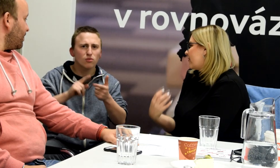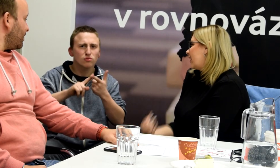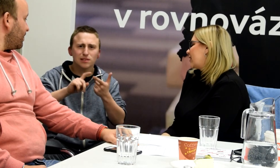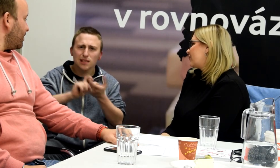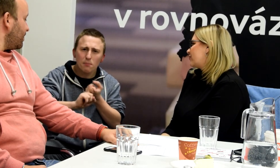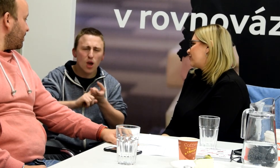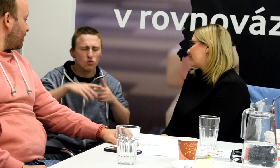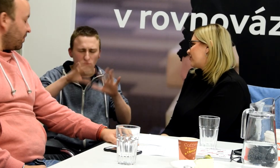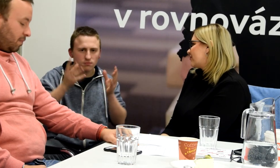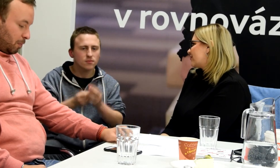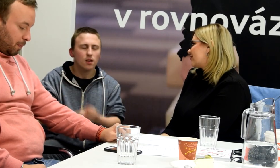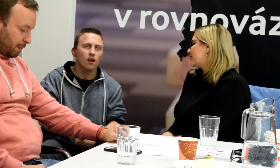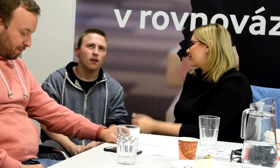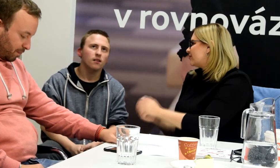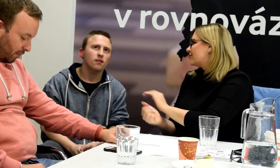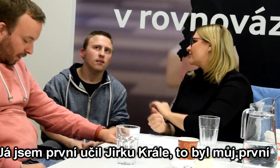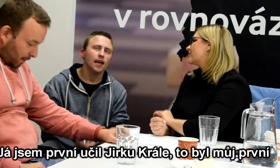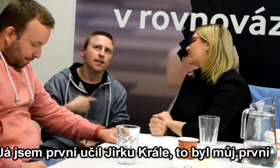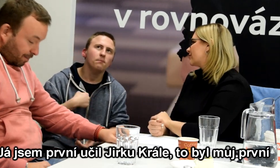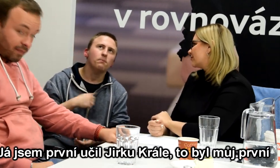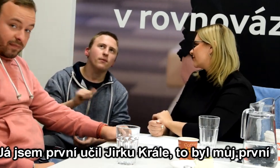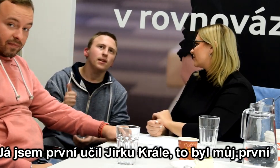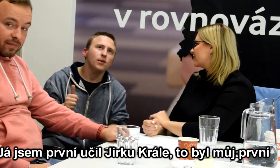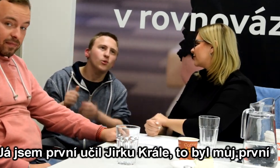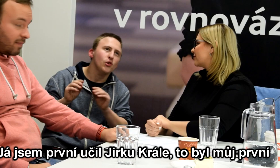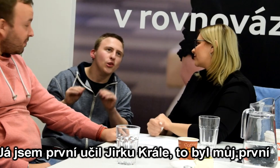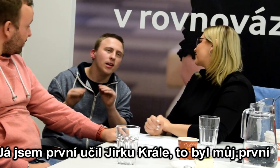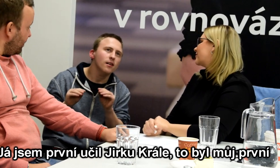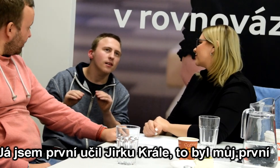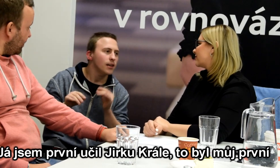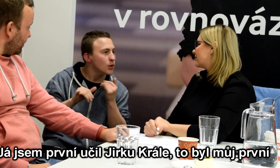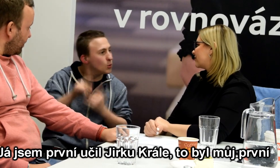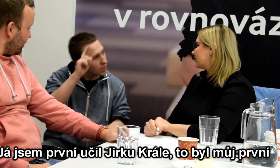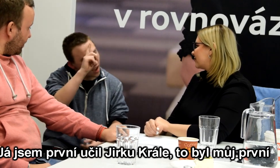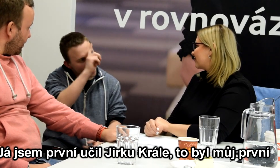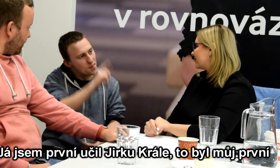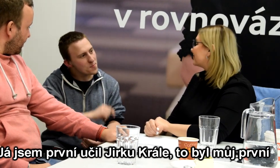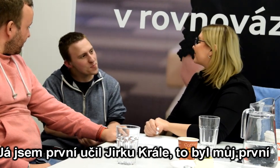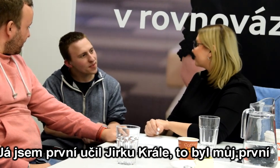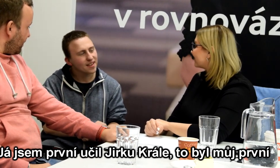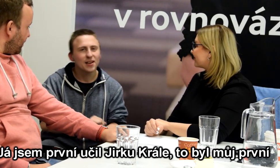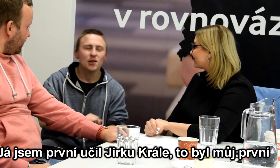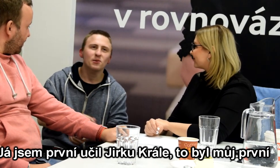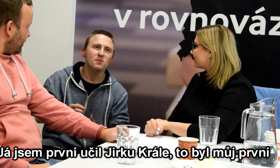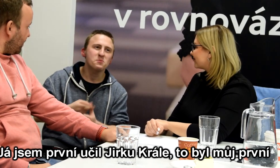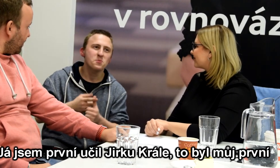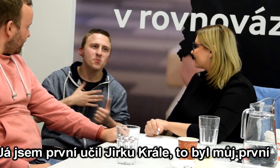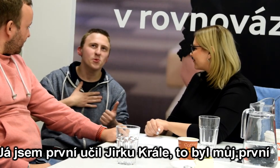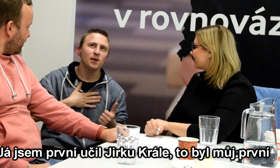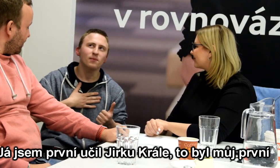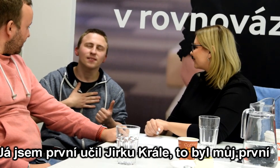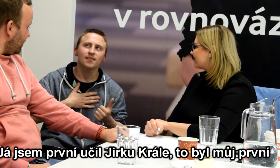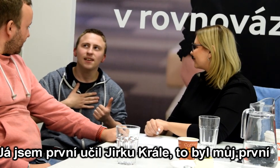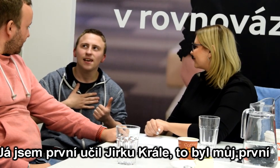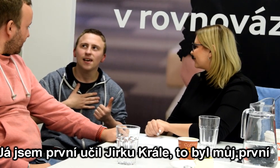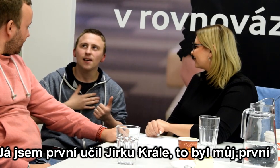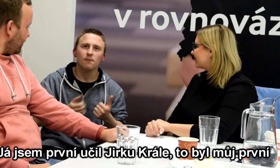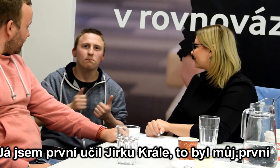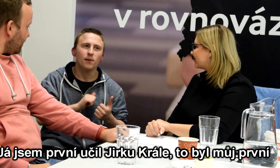slavných? Já jsem první učil Jirku Krále, to byl můj prostě